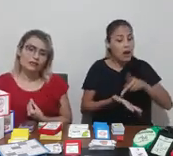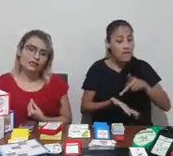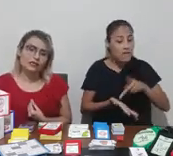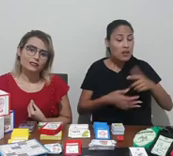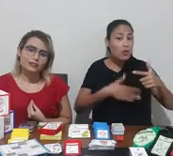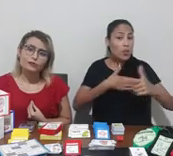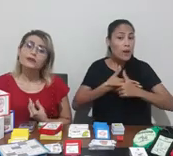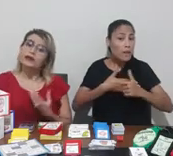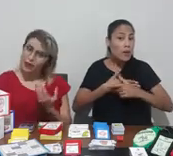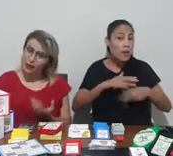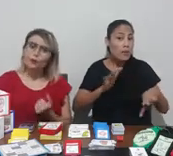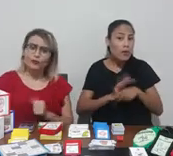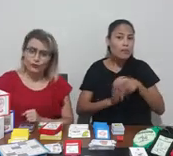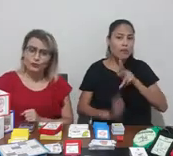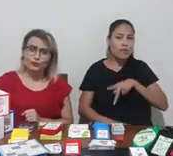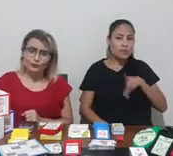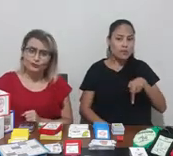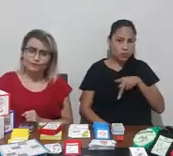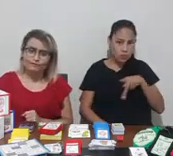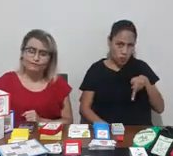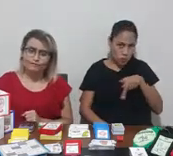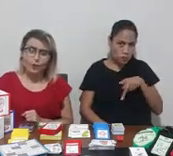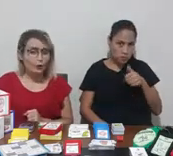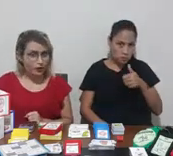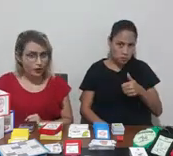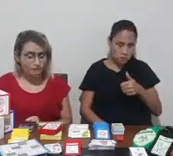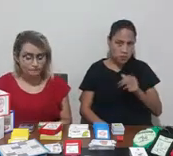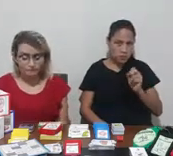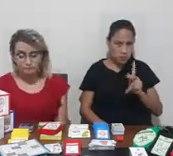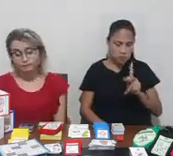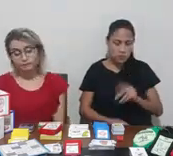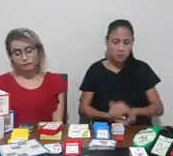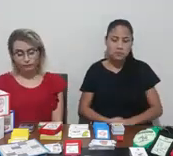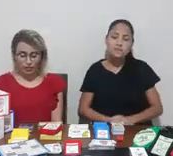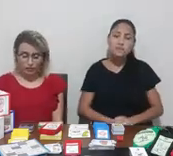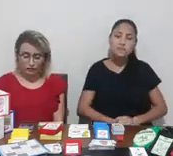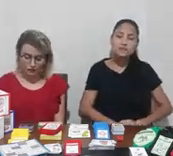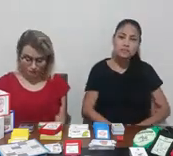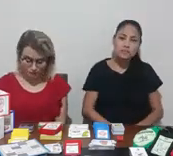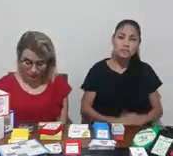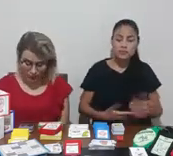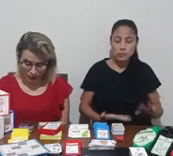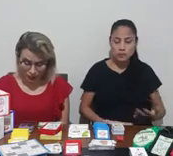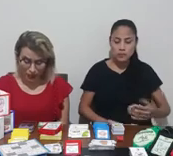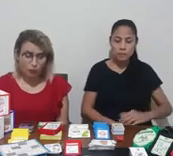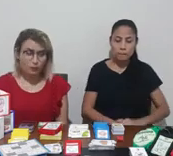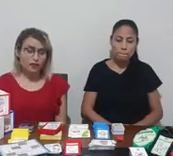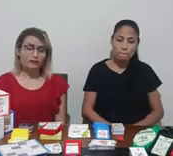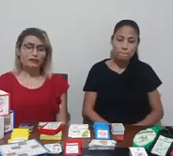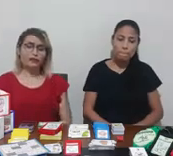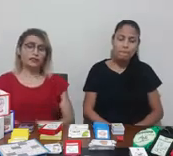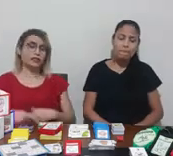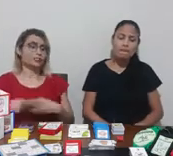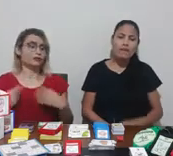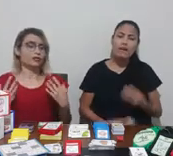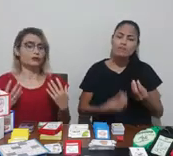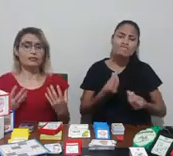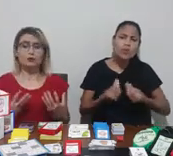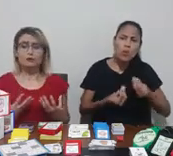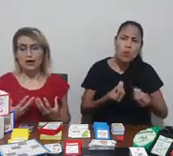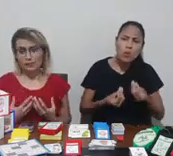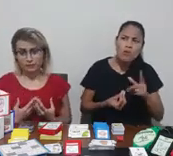essa avaliação é o professor, ok? Enfim, e como é que fica essa questão